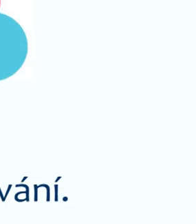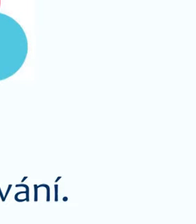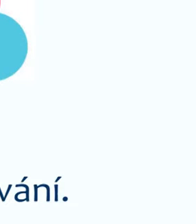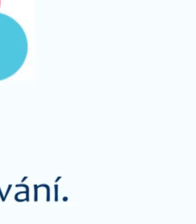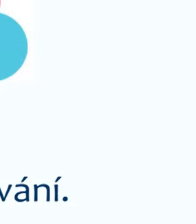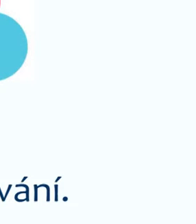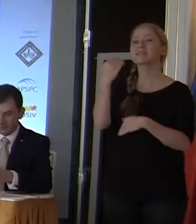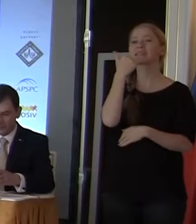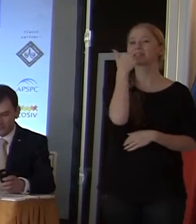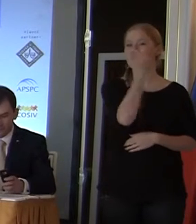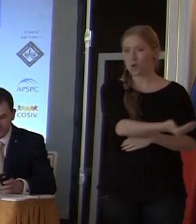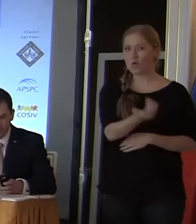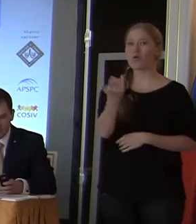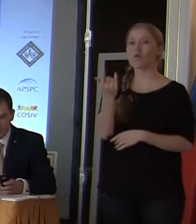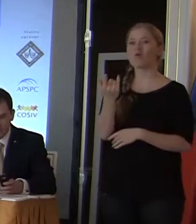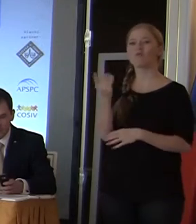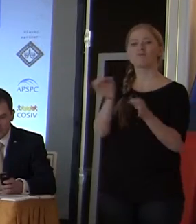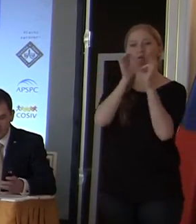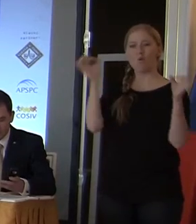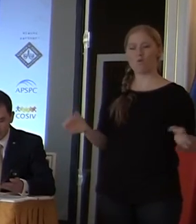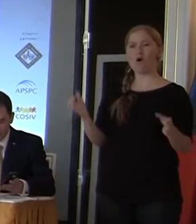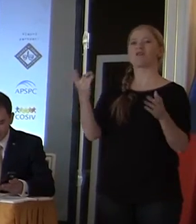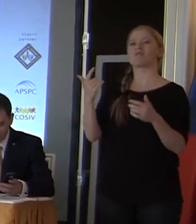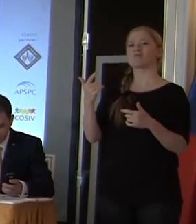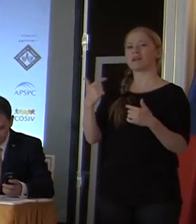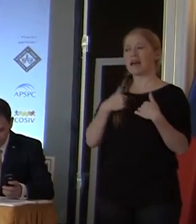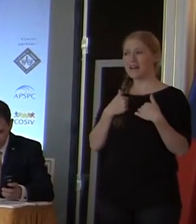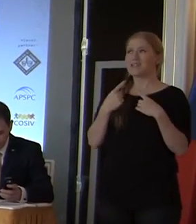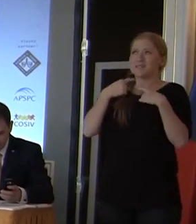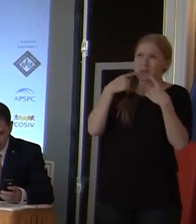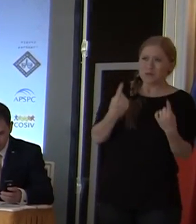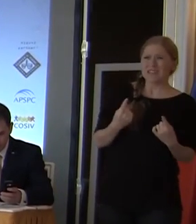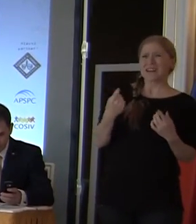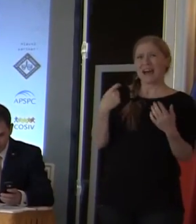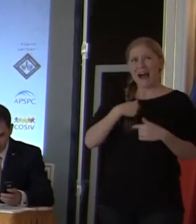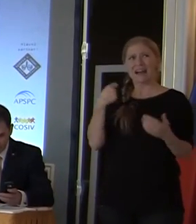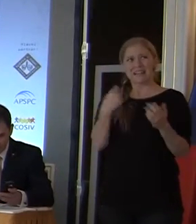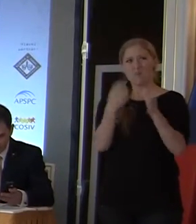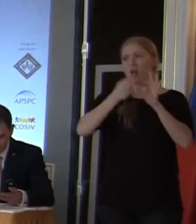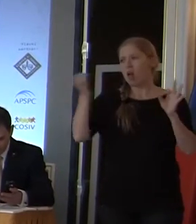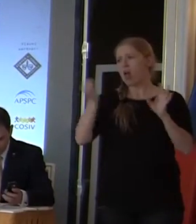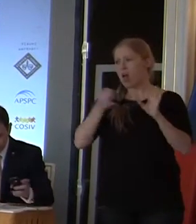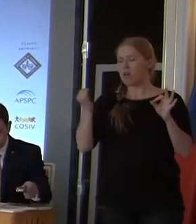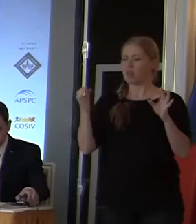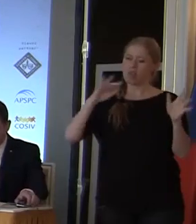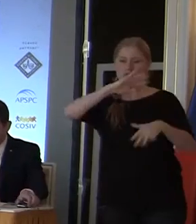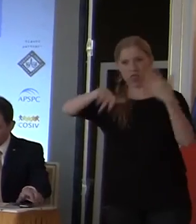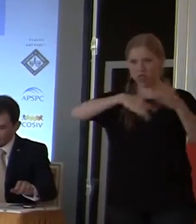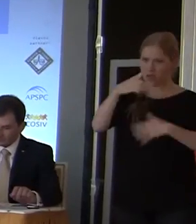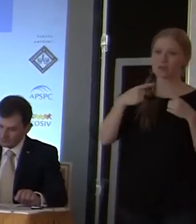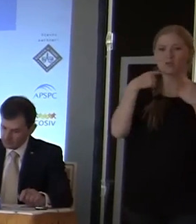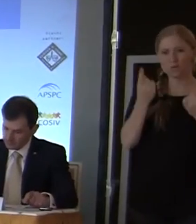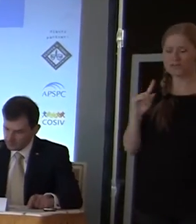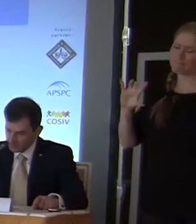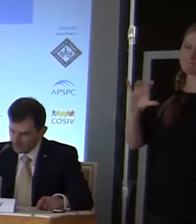Děkuji za úvodní slovo. Pokusím se svými nesouvislými větami vás přivítat